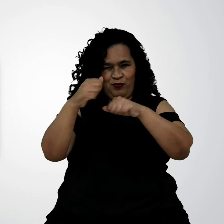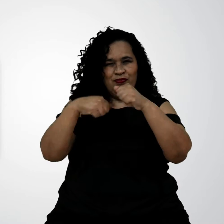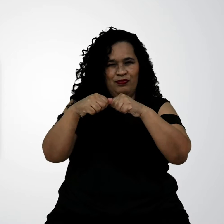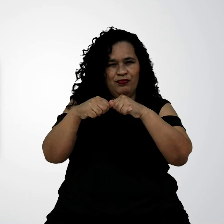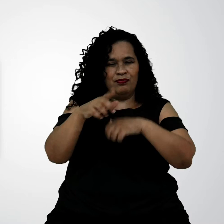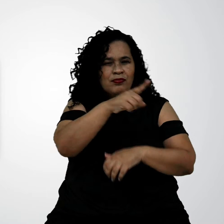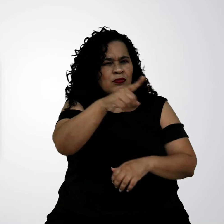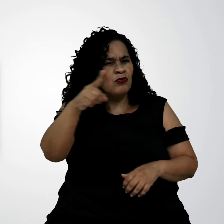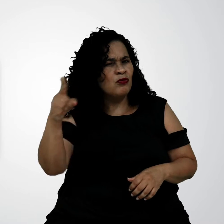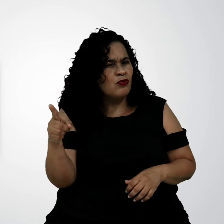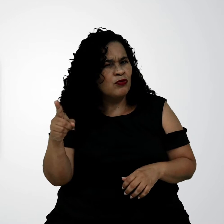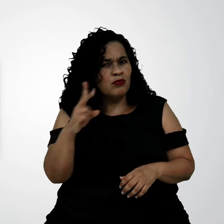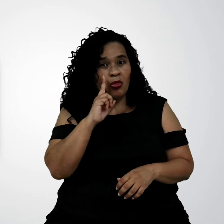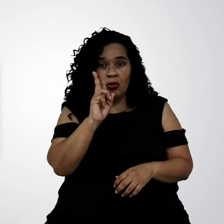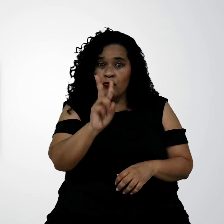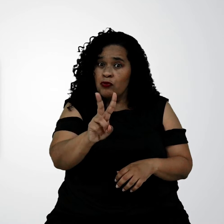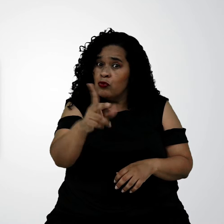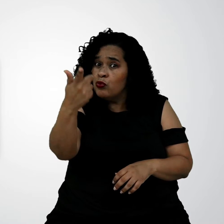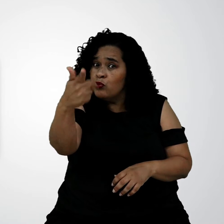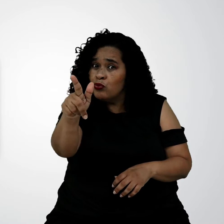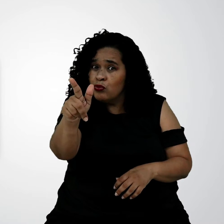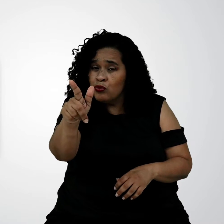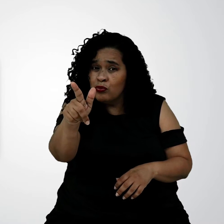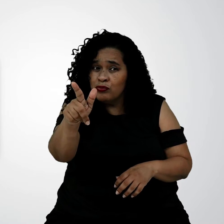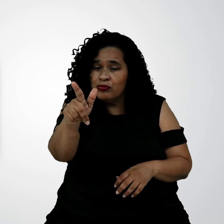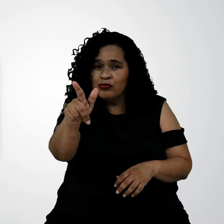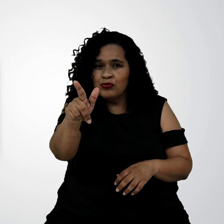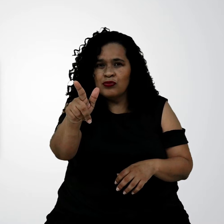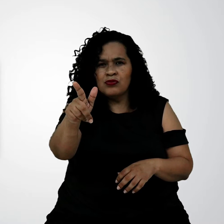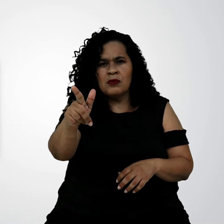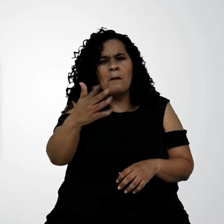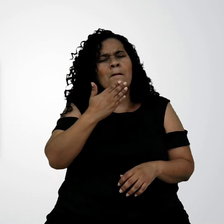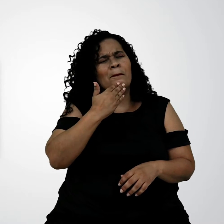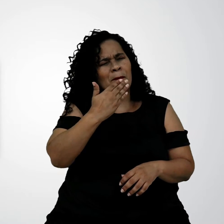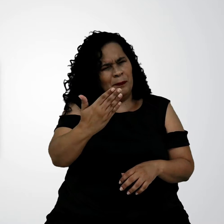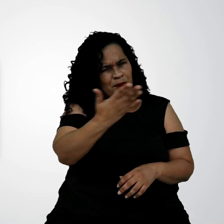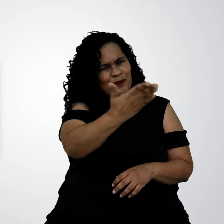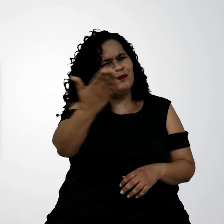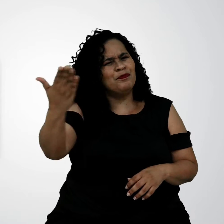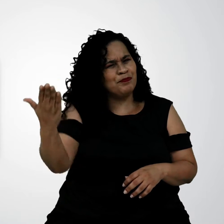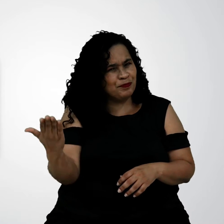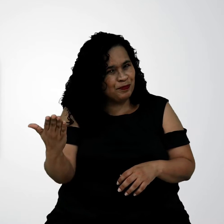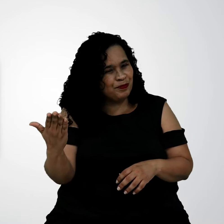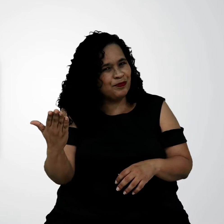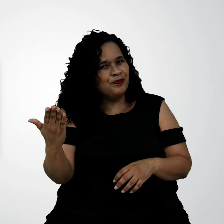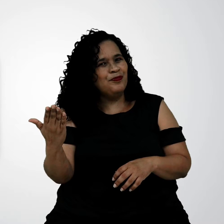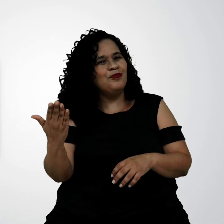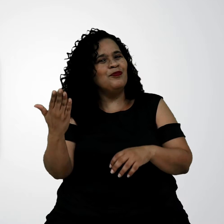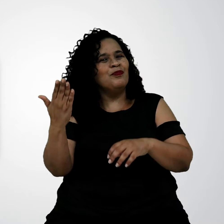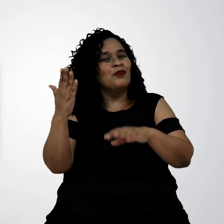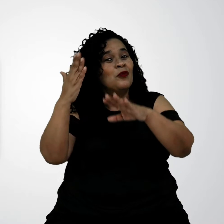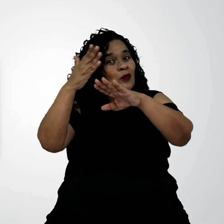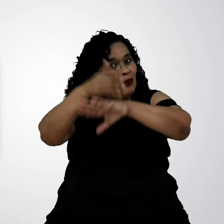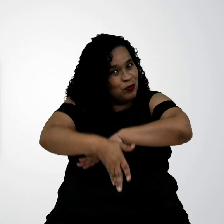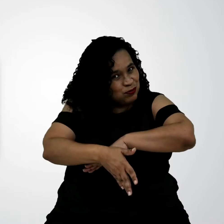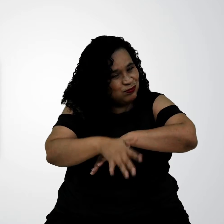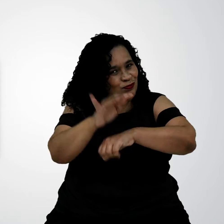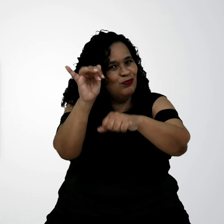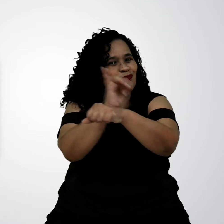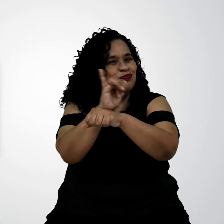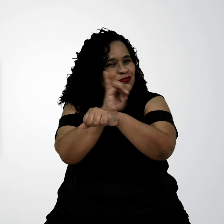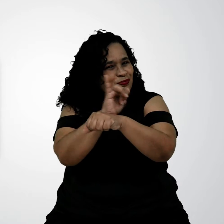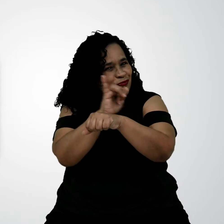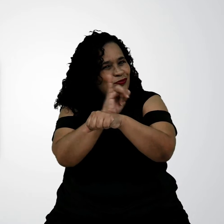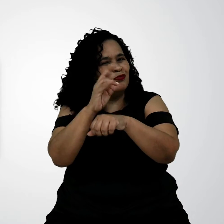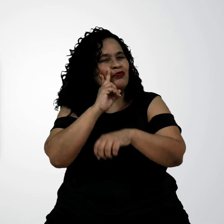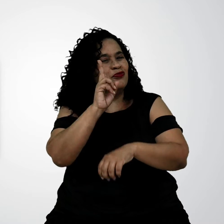não assistiu os programas anteriores, eu recomendo que você vá lá e assista, tá? E se você já assistiu,